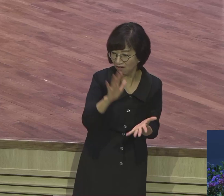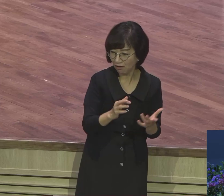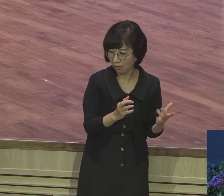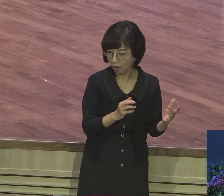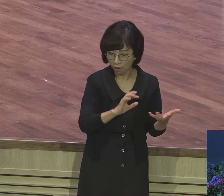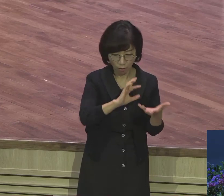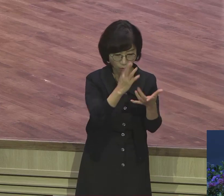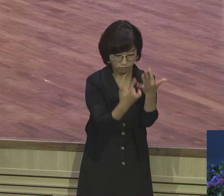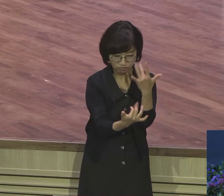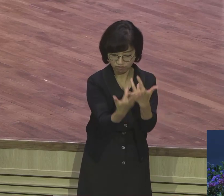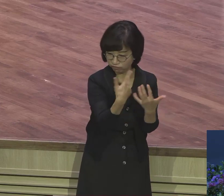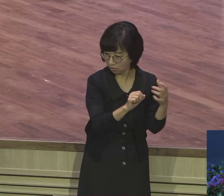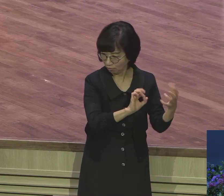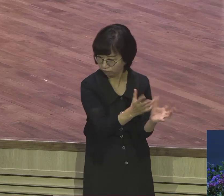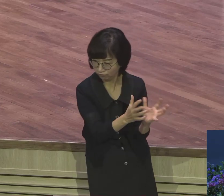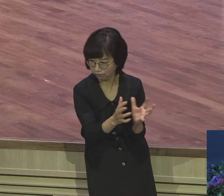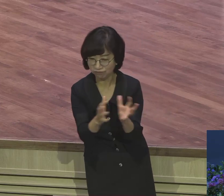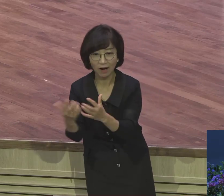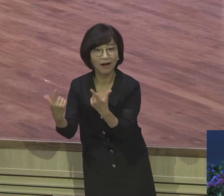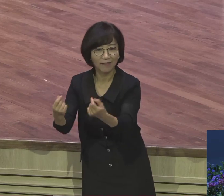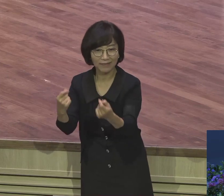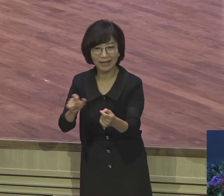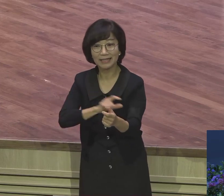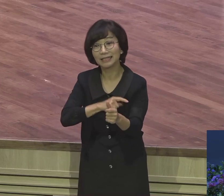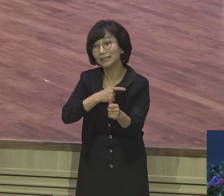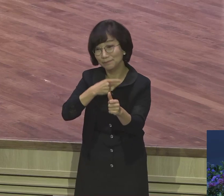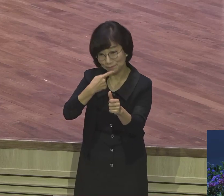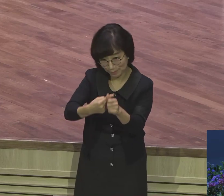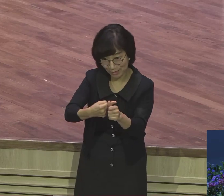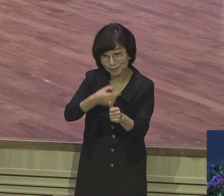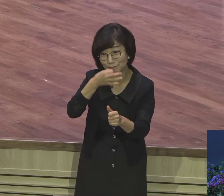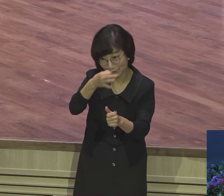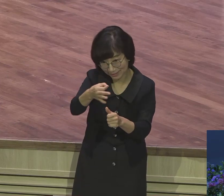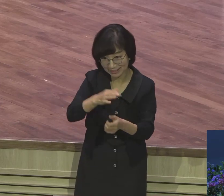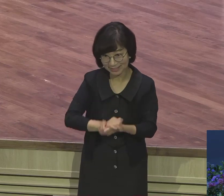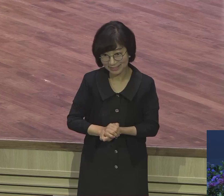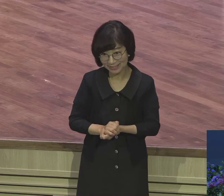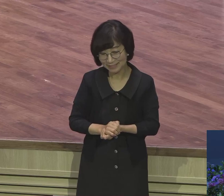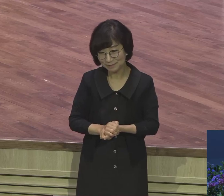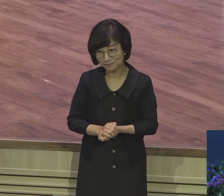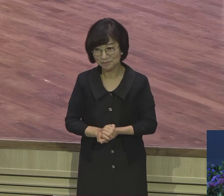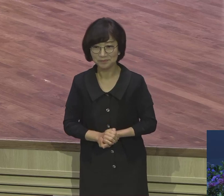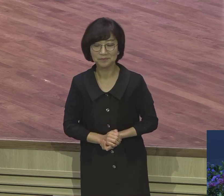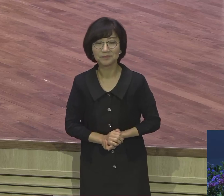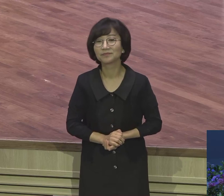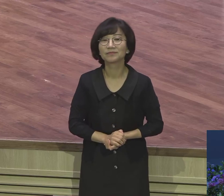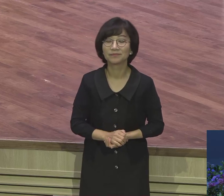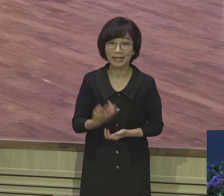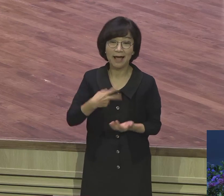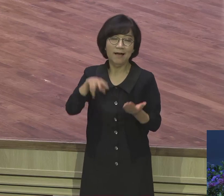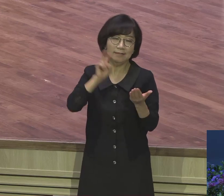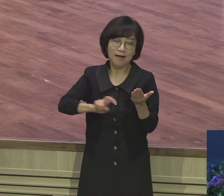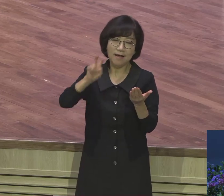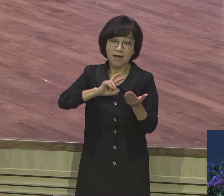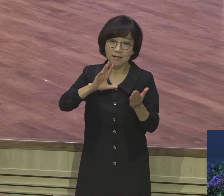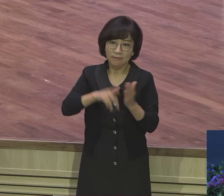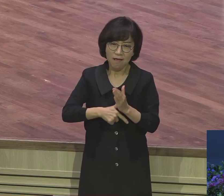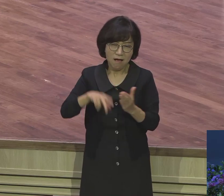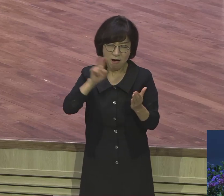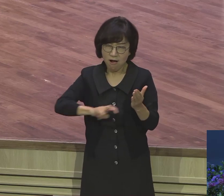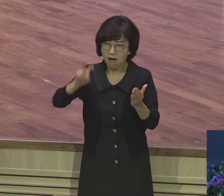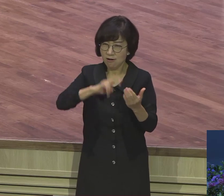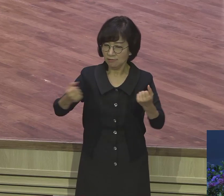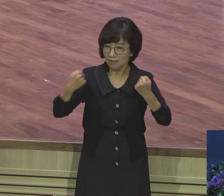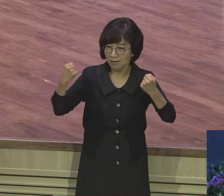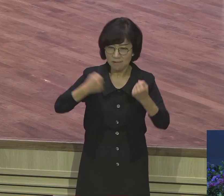사역을 열정으로 했습니다. 성령이 충만하여 불덩어리다. 불덩어리 찬양하는데 힘차게 불렀어요. 불같은